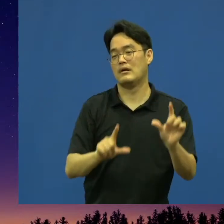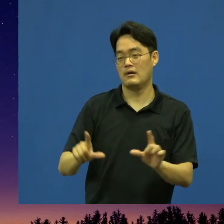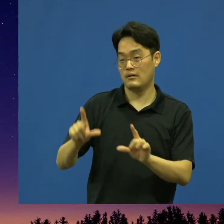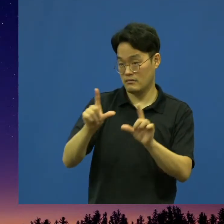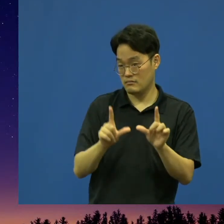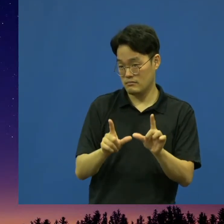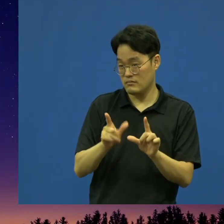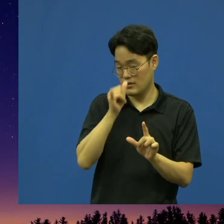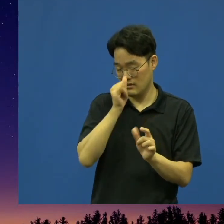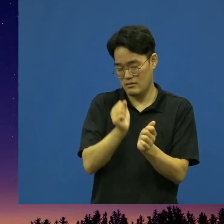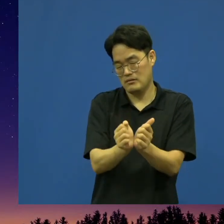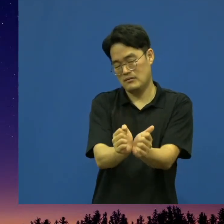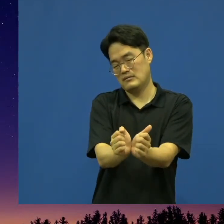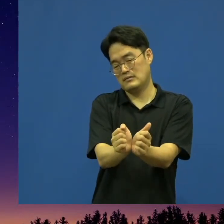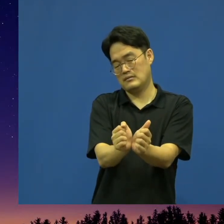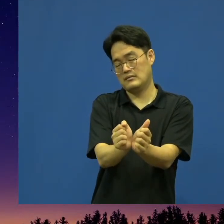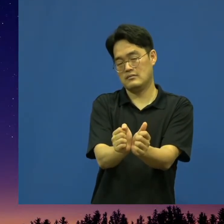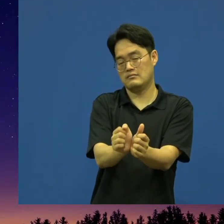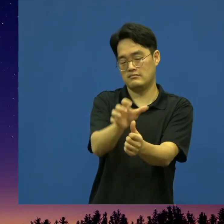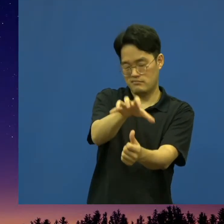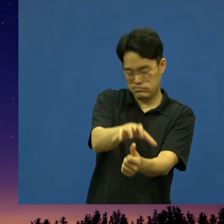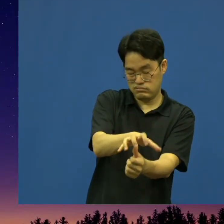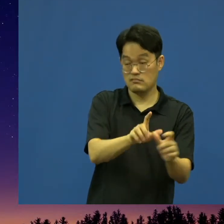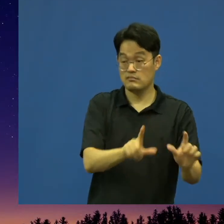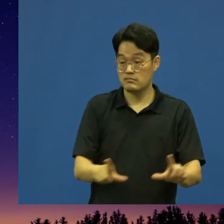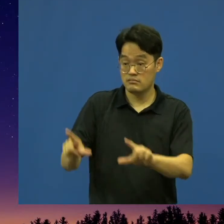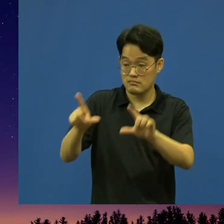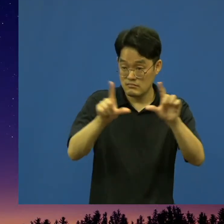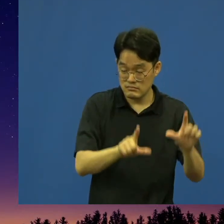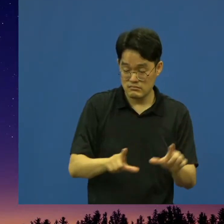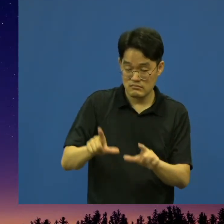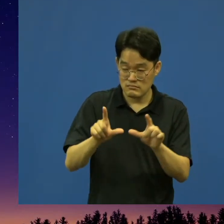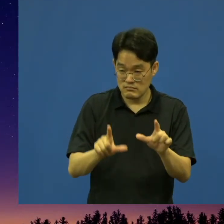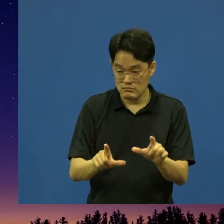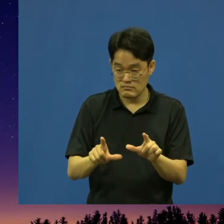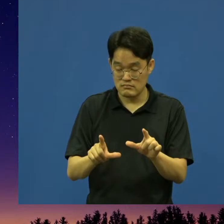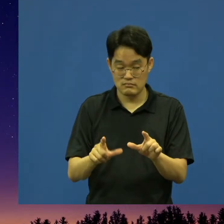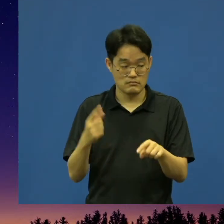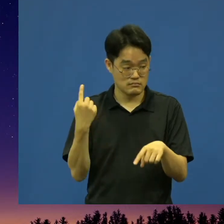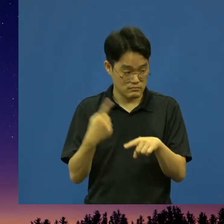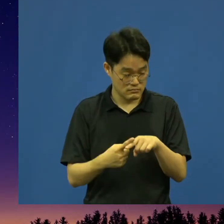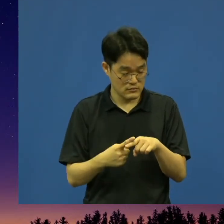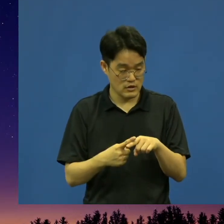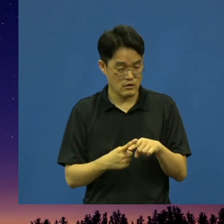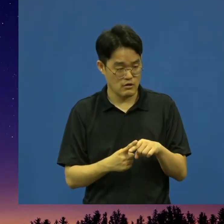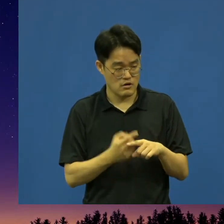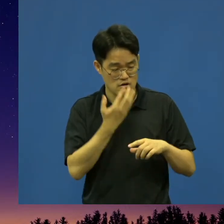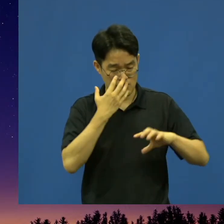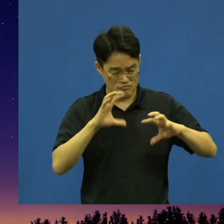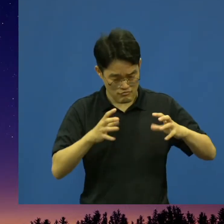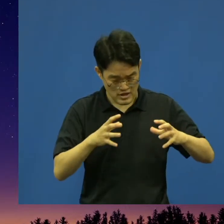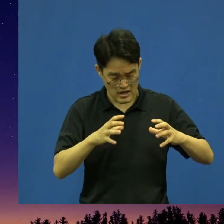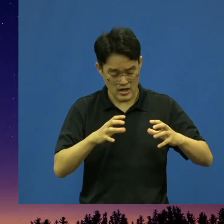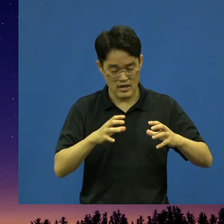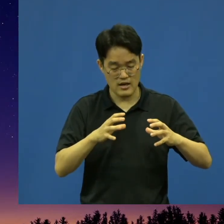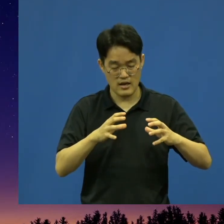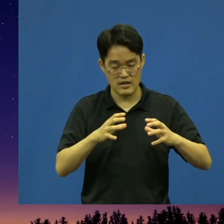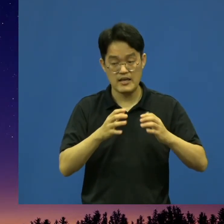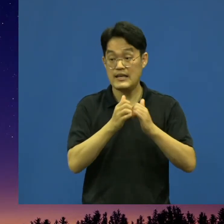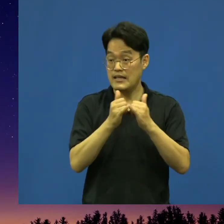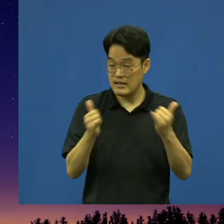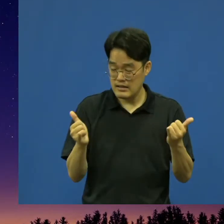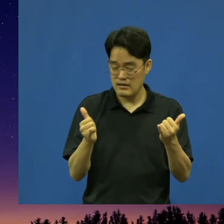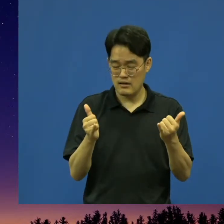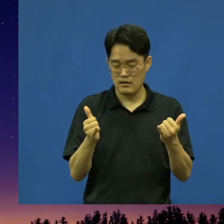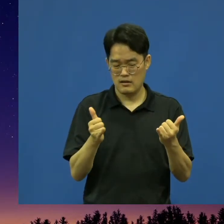포로로 잡혀간 그 유대의 하나님을 믿는 신실한 백성들의 가장 큰 고통은, 하나님,